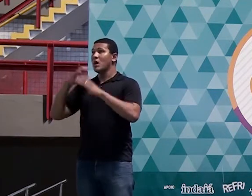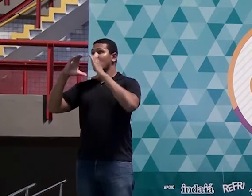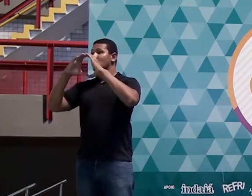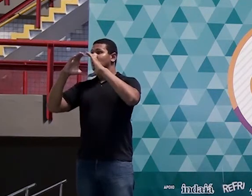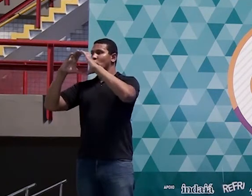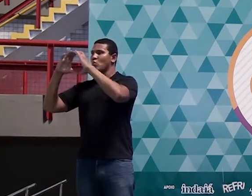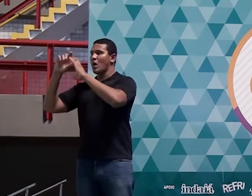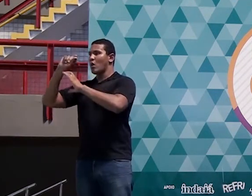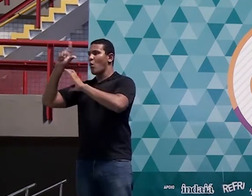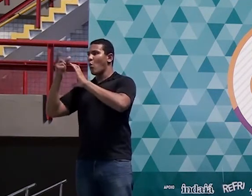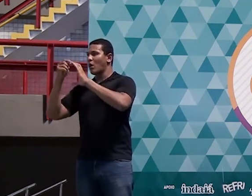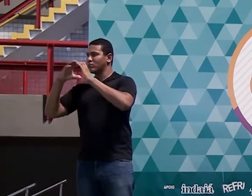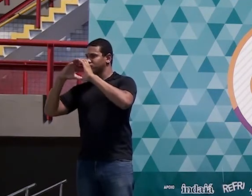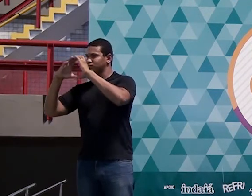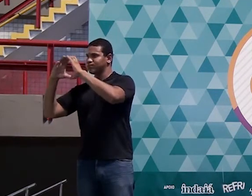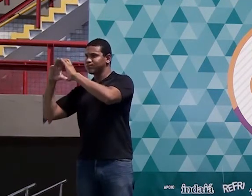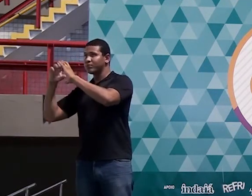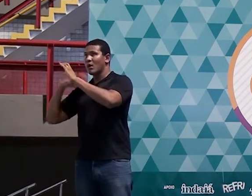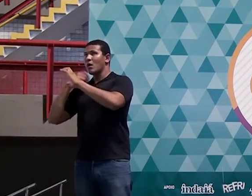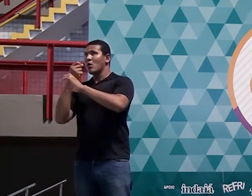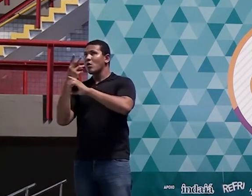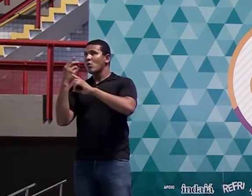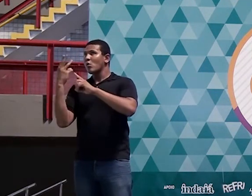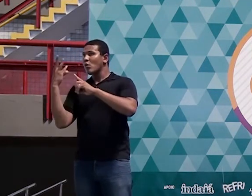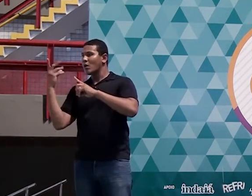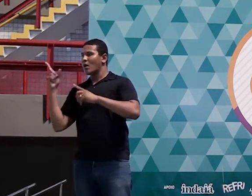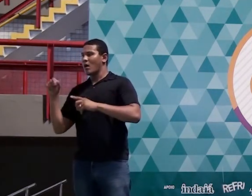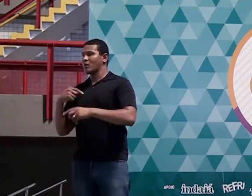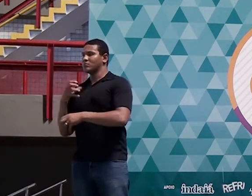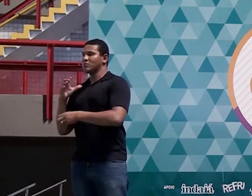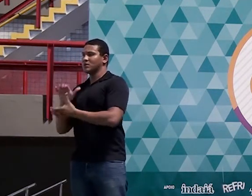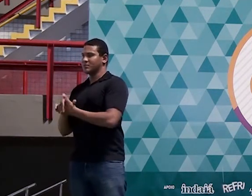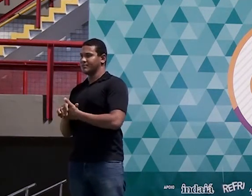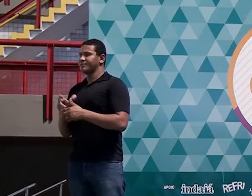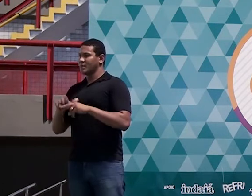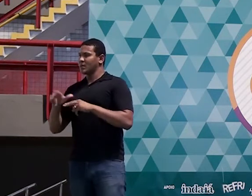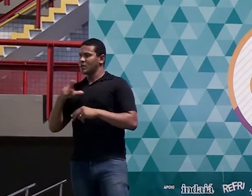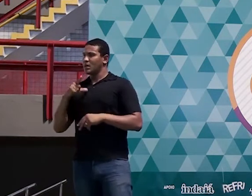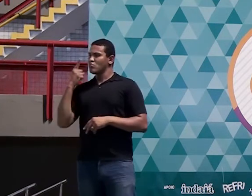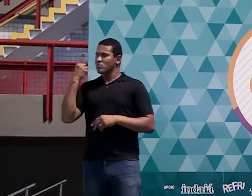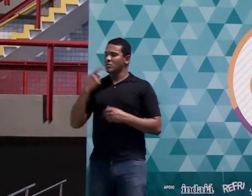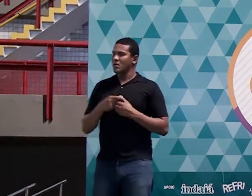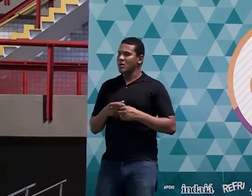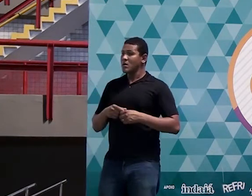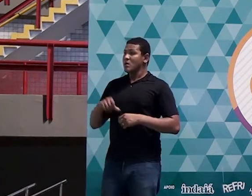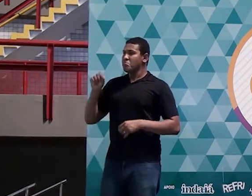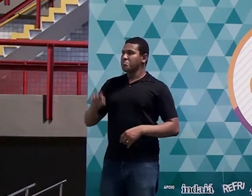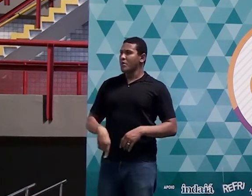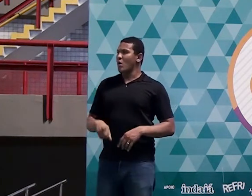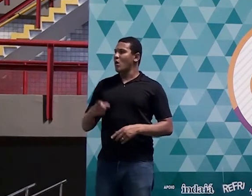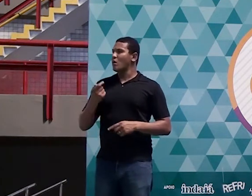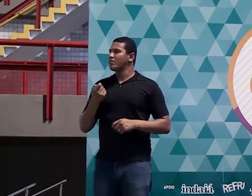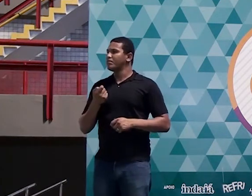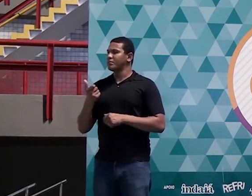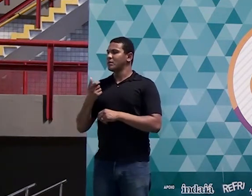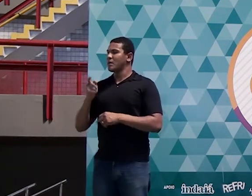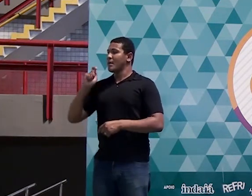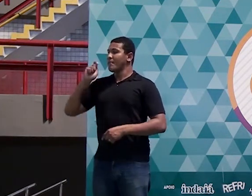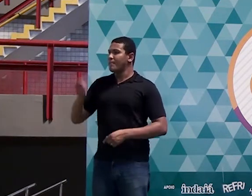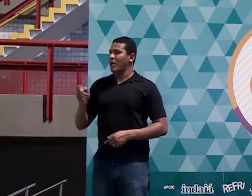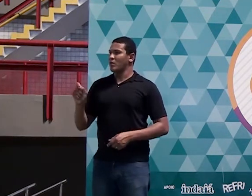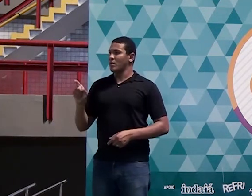Chama-se mão morta. E a melhor taxa, essa é a campeã. Você paga uma taxa quando o seu